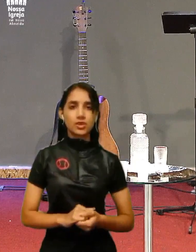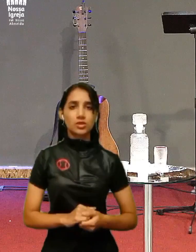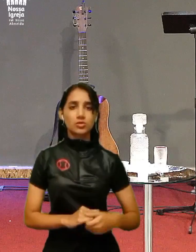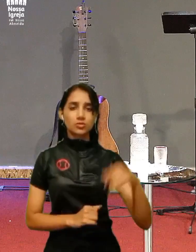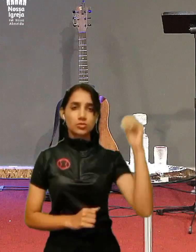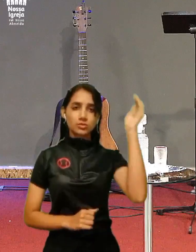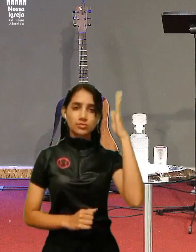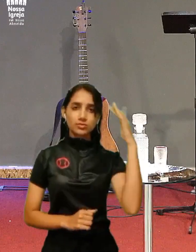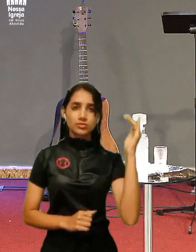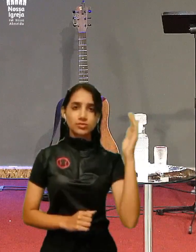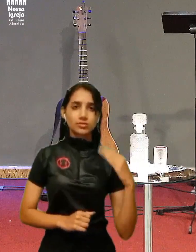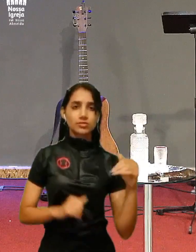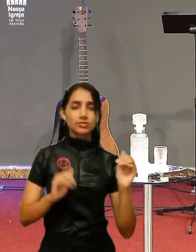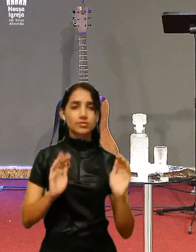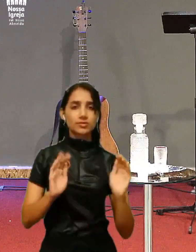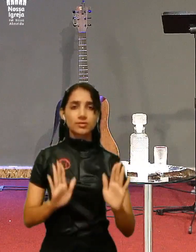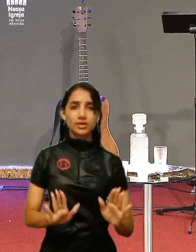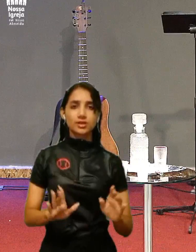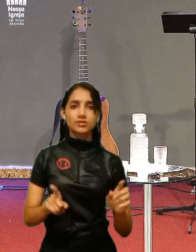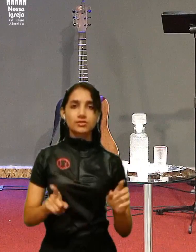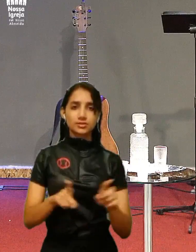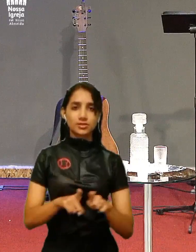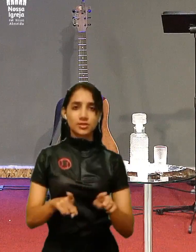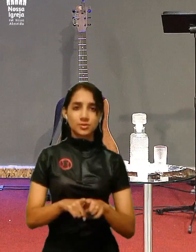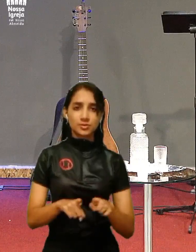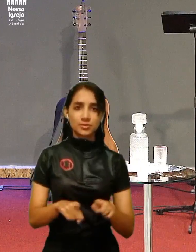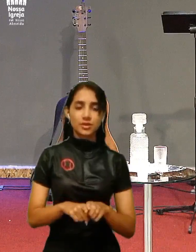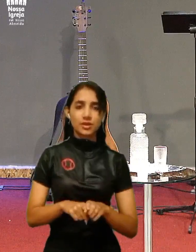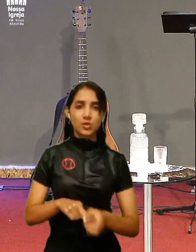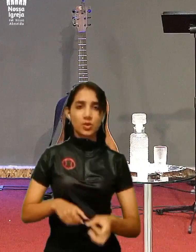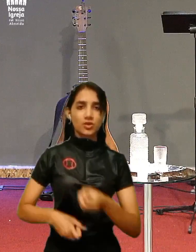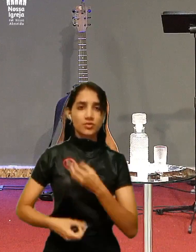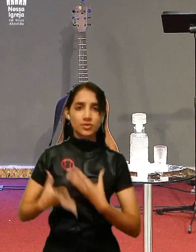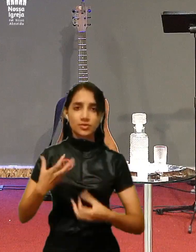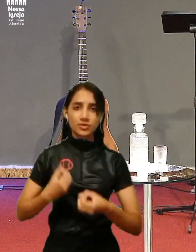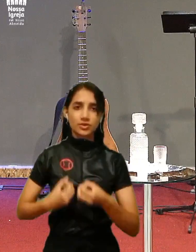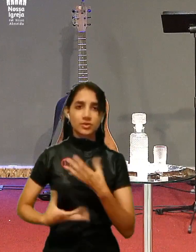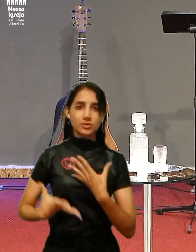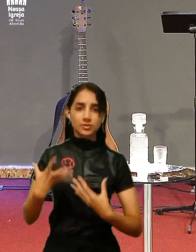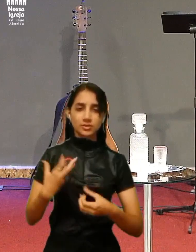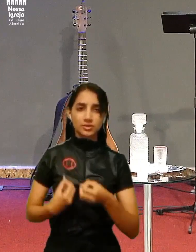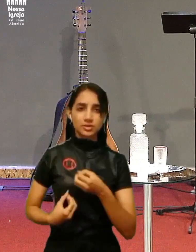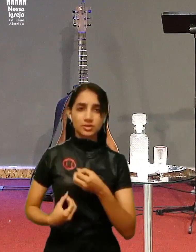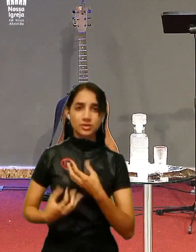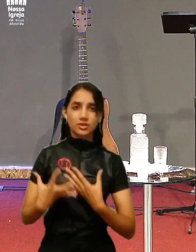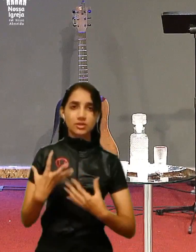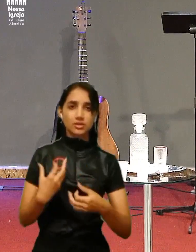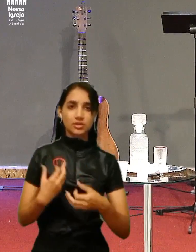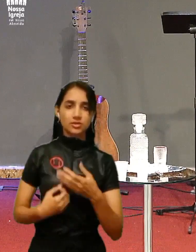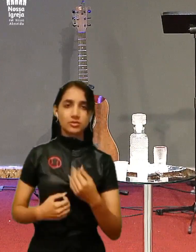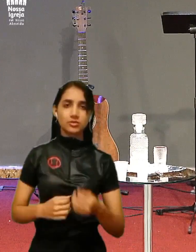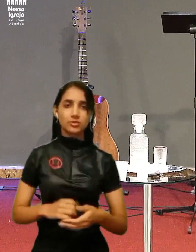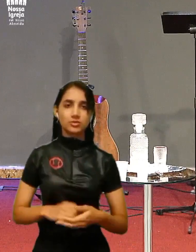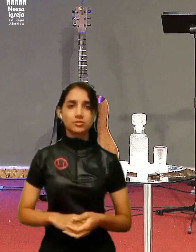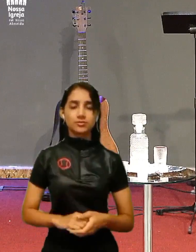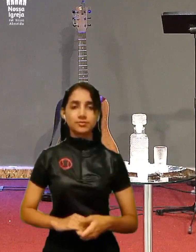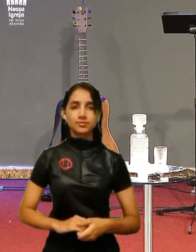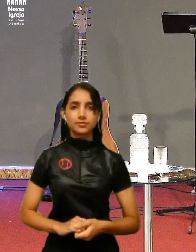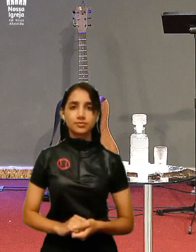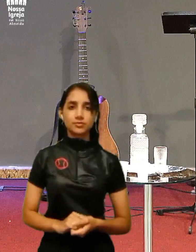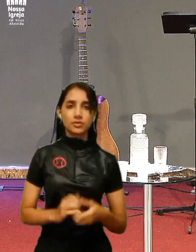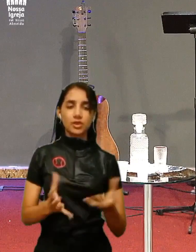Mas há um cenário propício para o grande avivamento que nós tanto sonhamos. Eu quero que você sonhe com